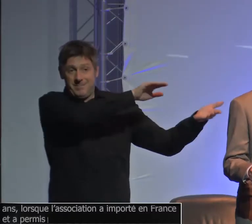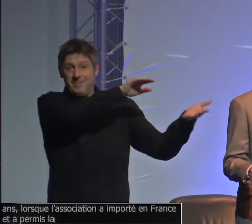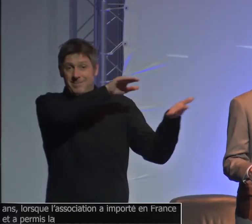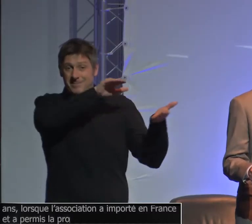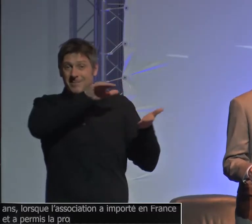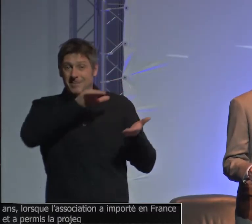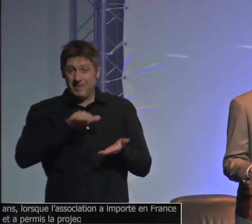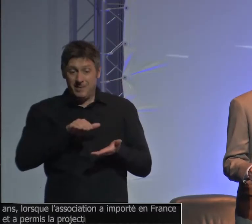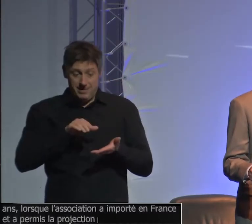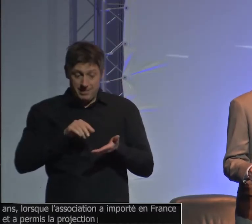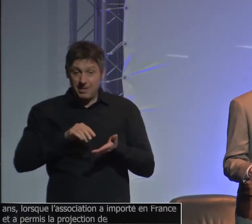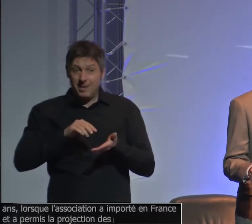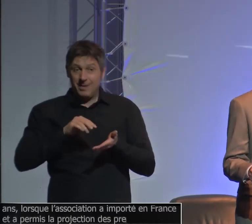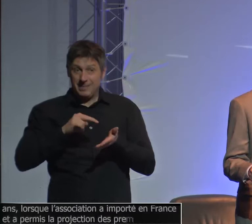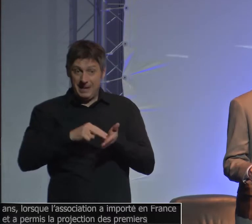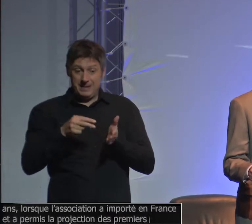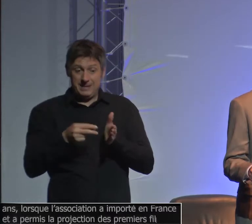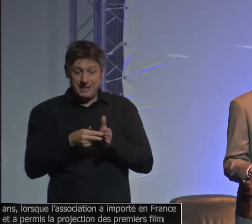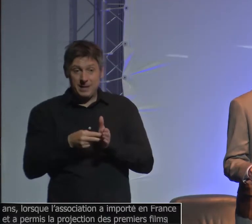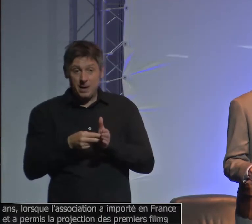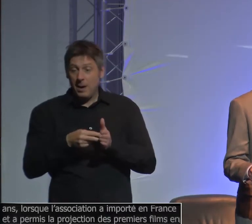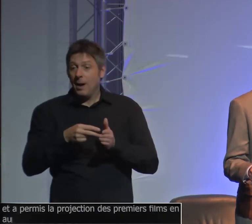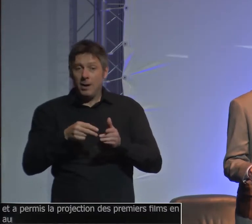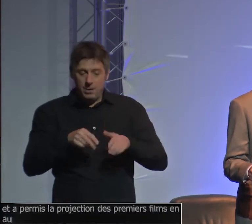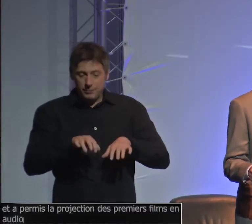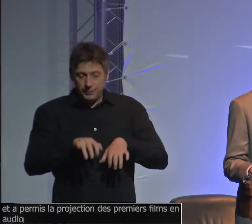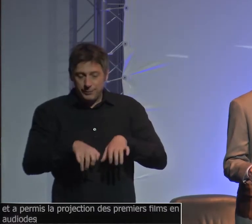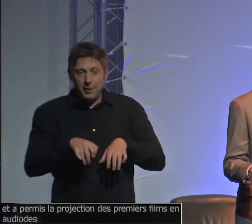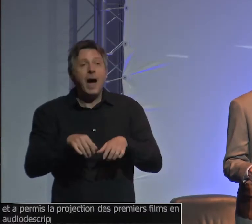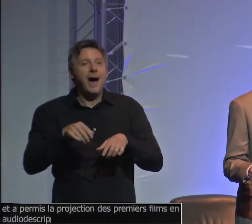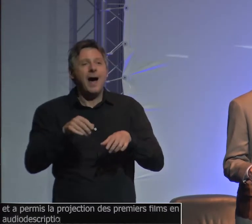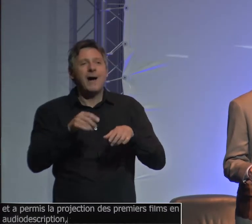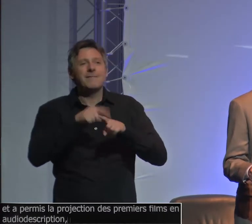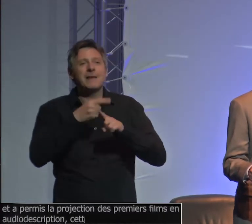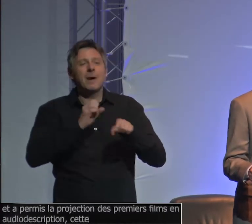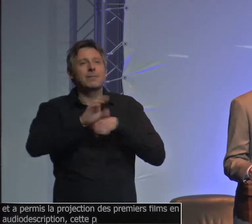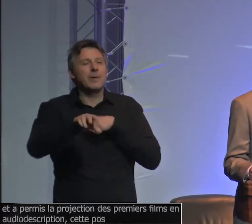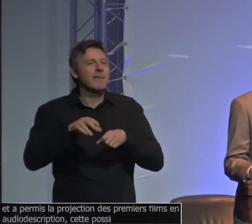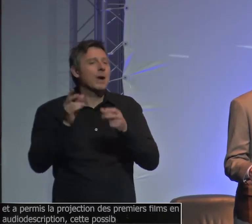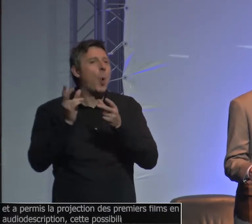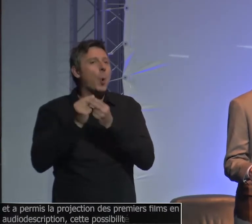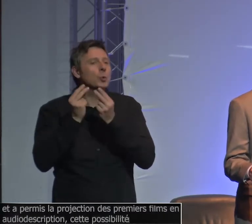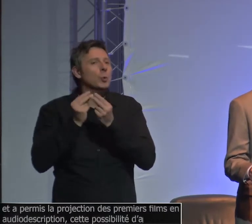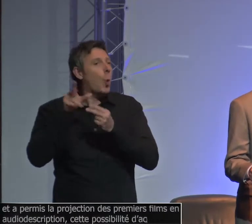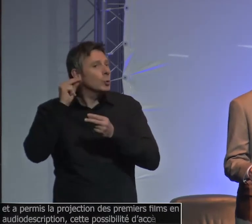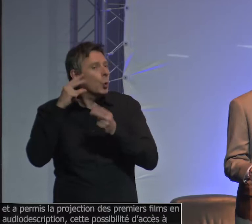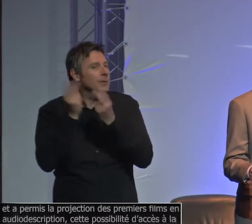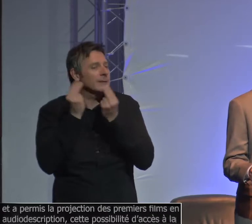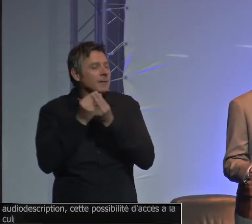permis la projection des premiers films en audiodescription, cette possibilité d'accès à la